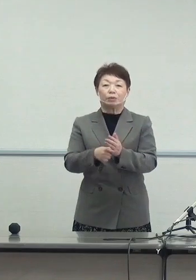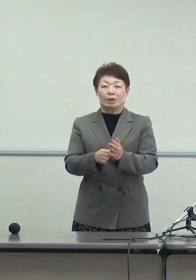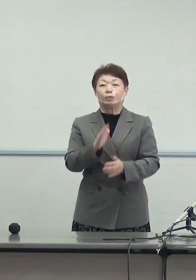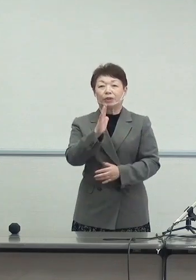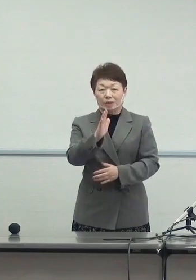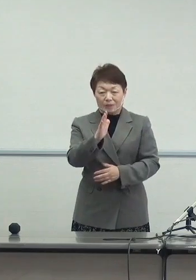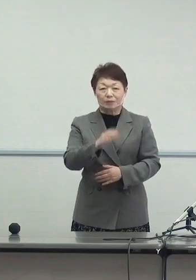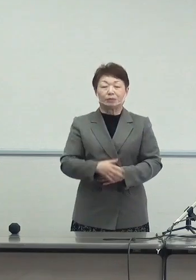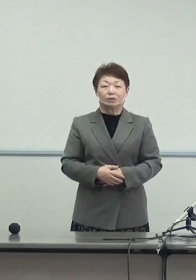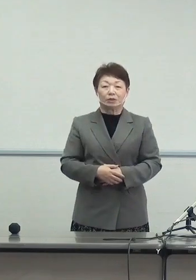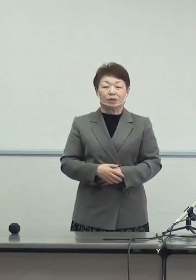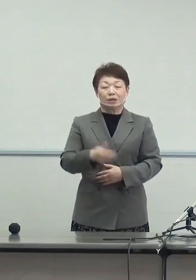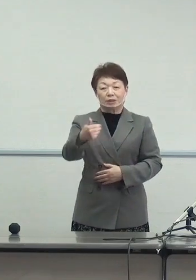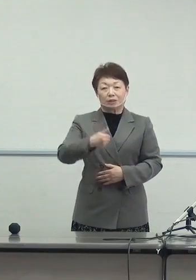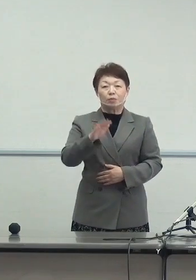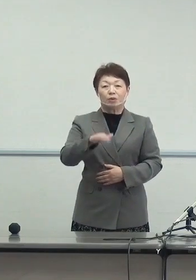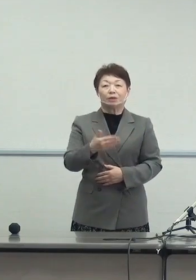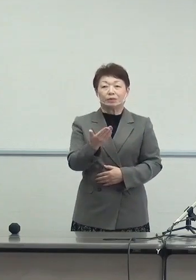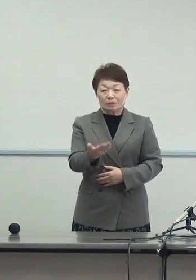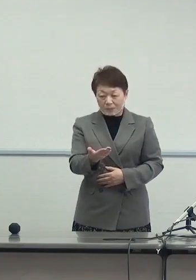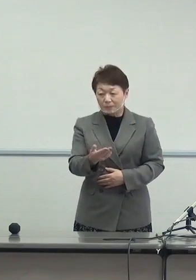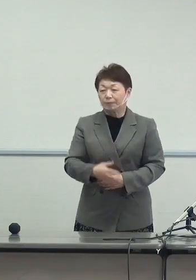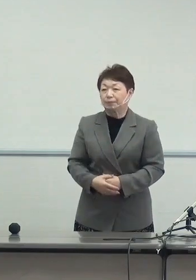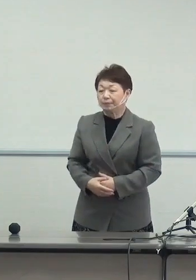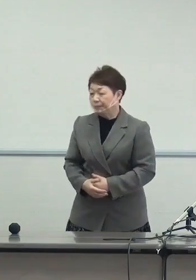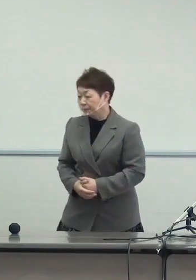。どなたかご質問ございませんか。